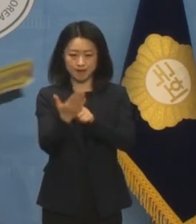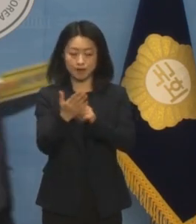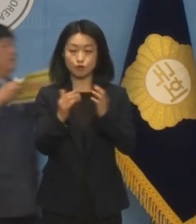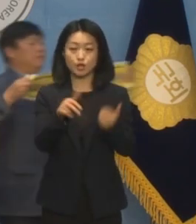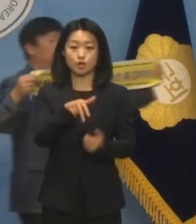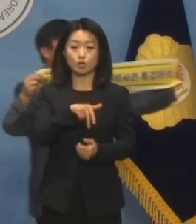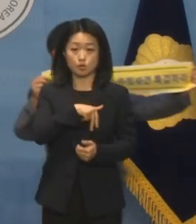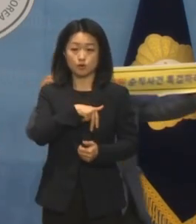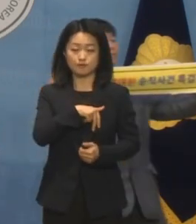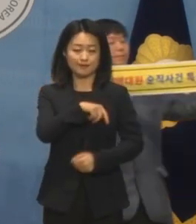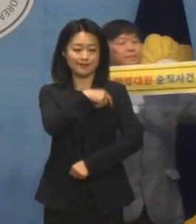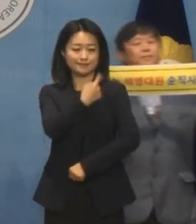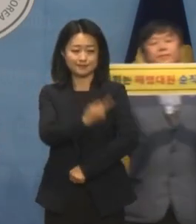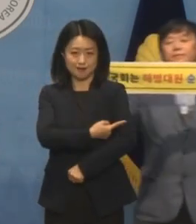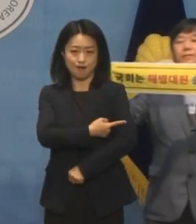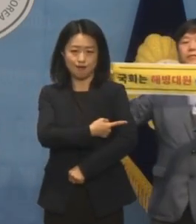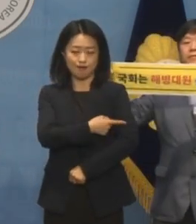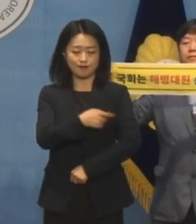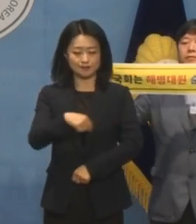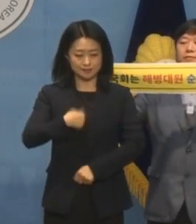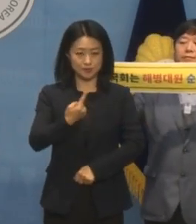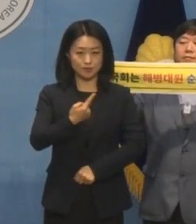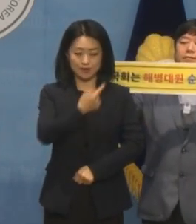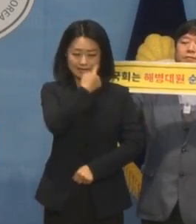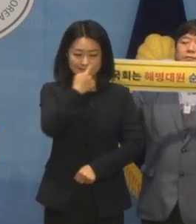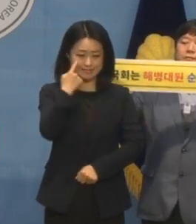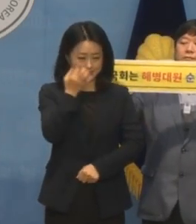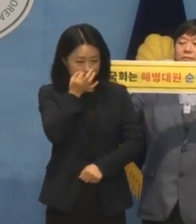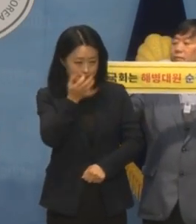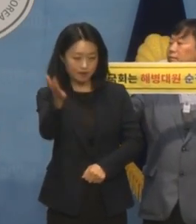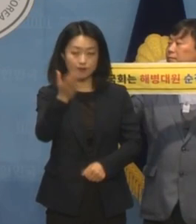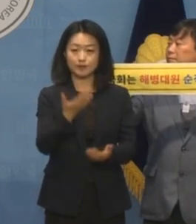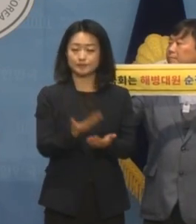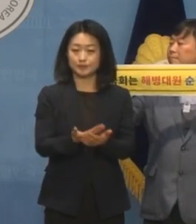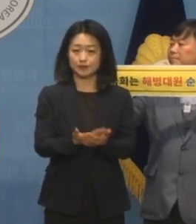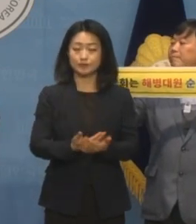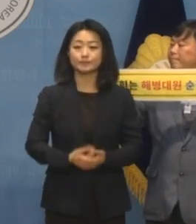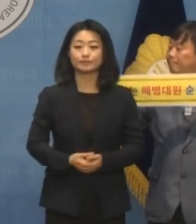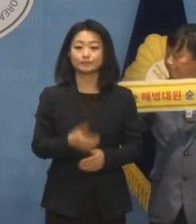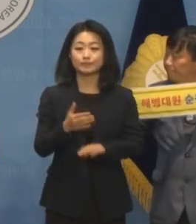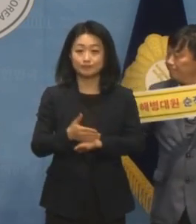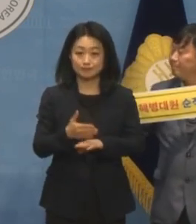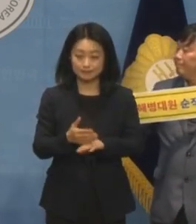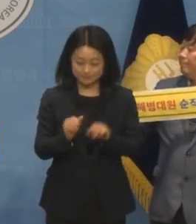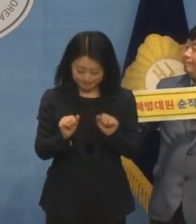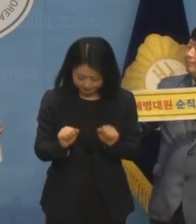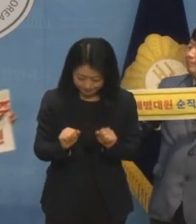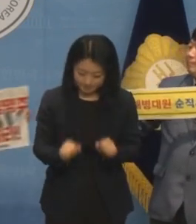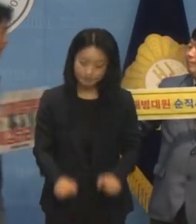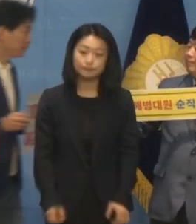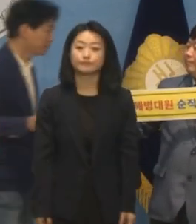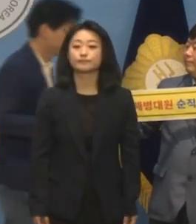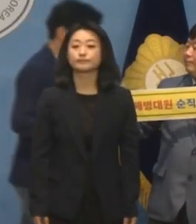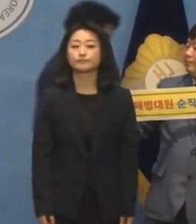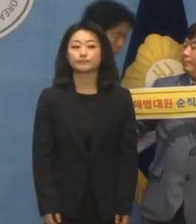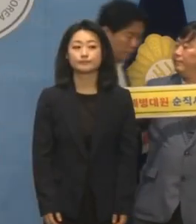국회의원으로서의 자격을 본인 스스로 증명해 주실 것을 부탁드리겠습니다. 감사합니다.